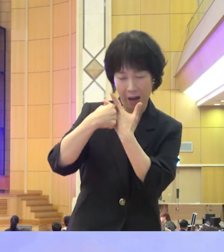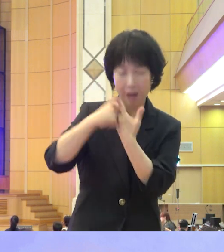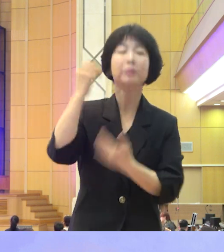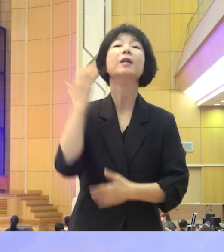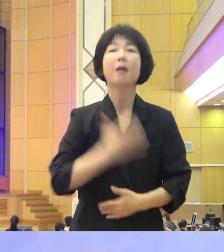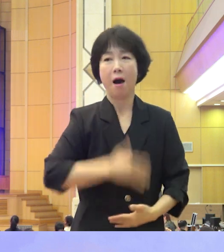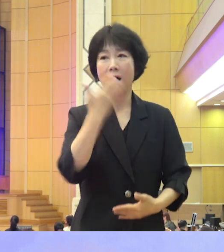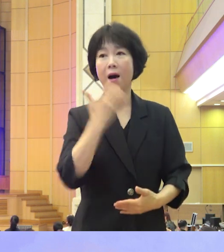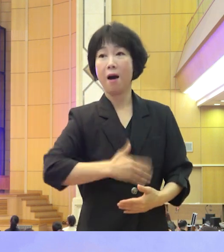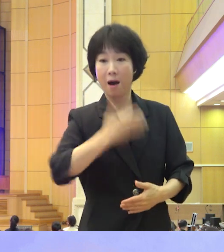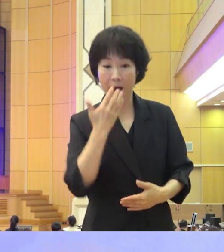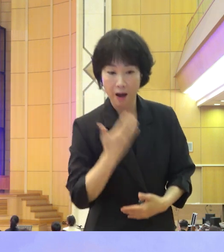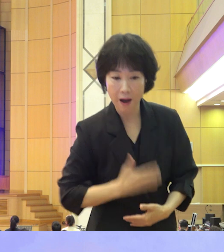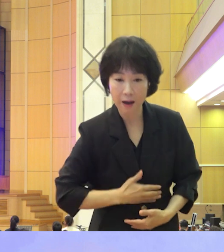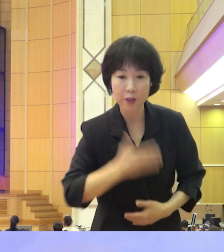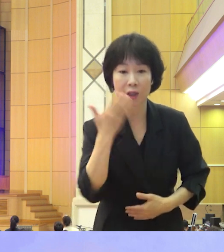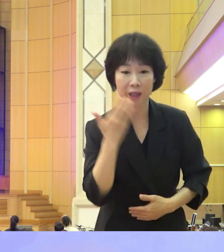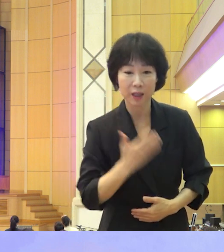궁핍함을